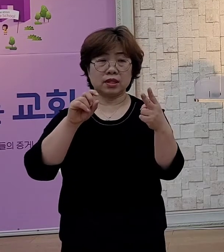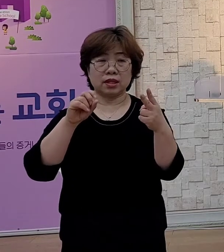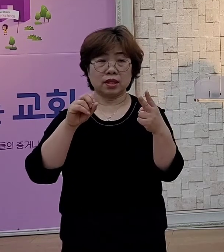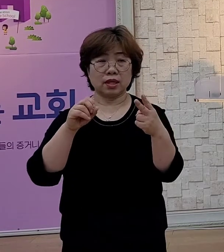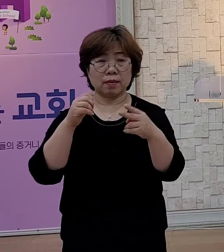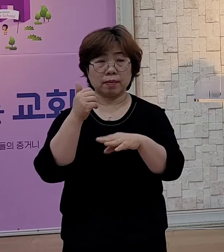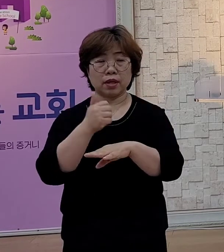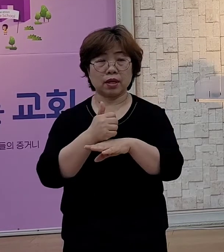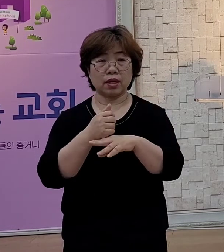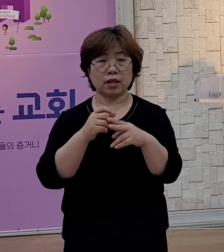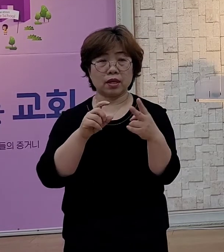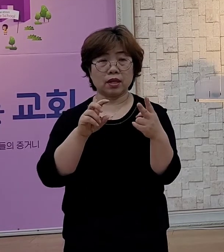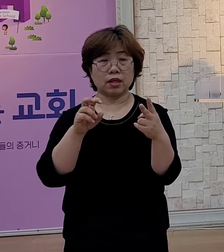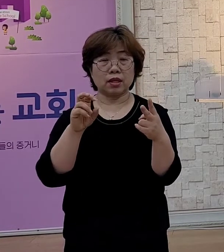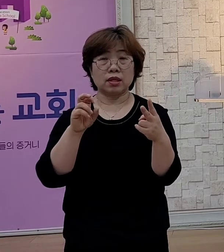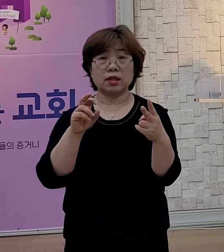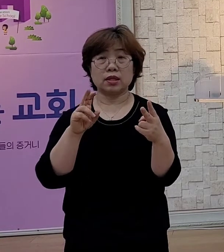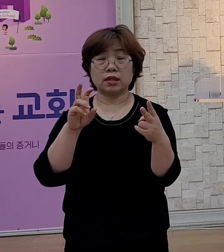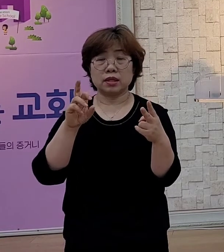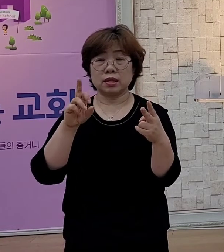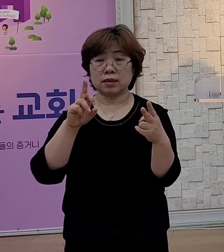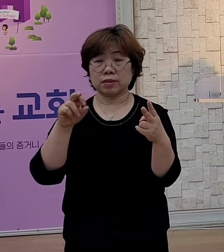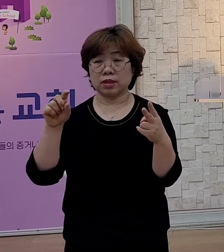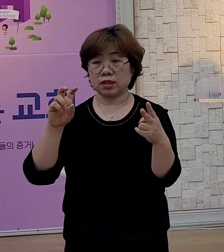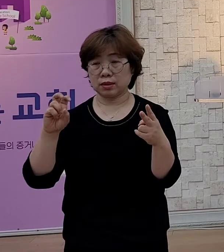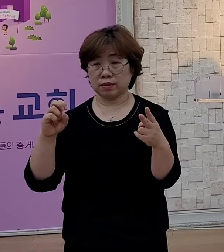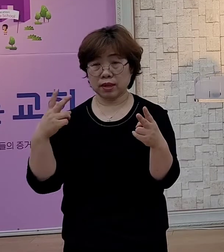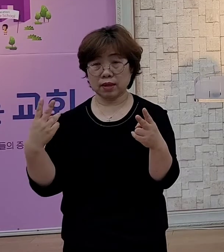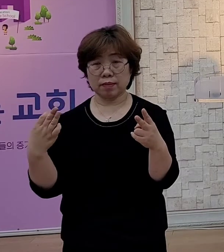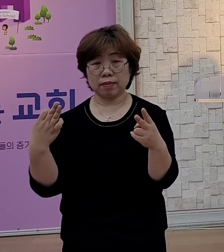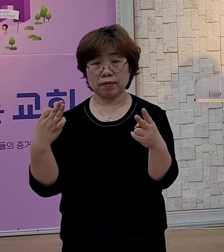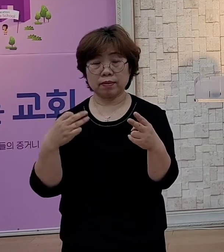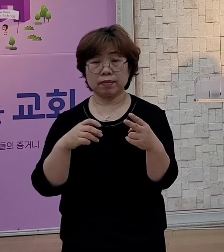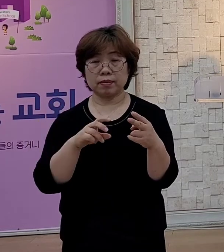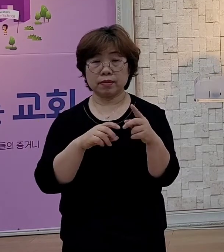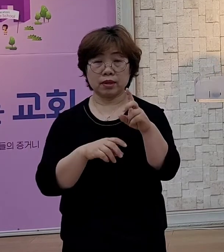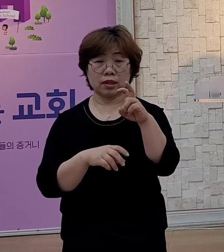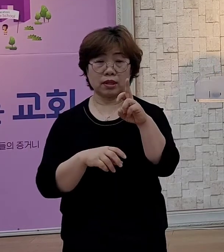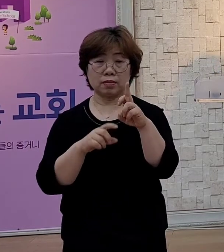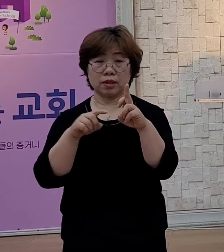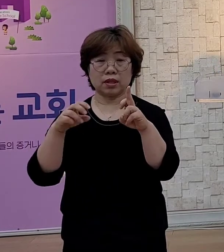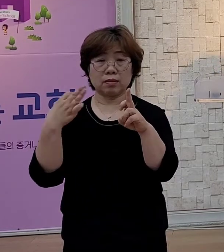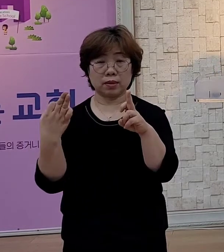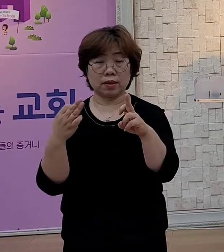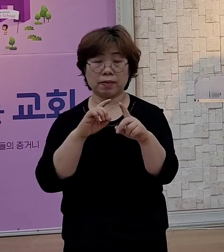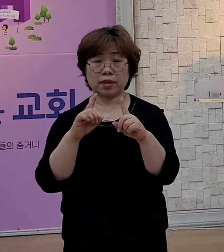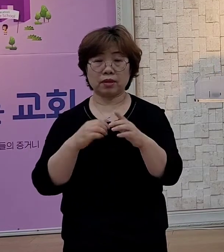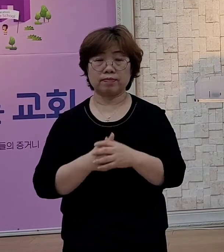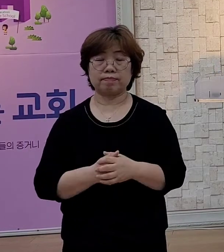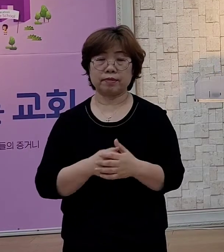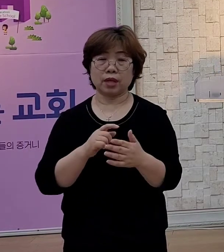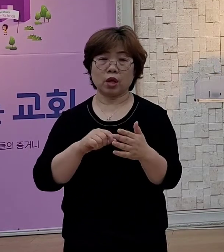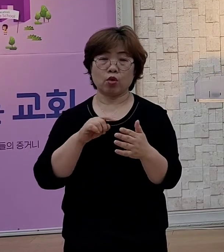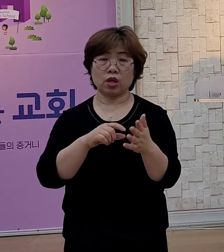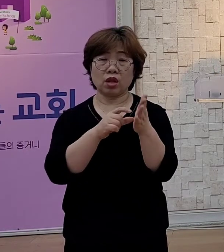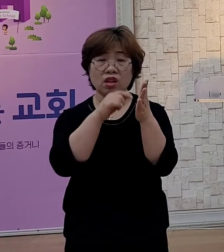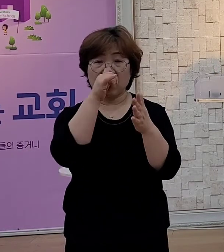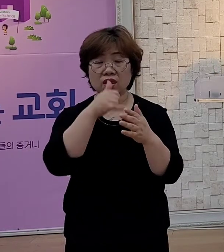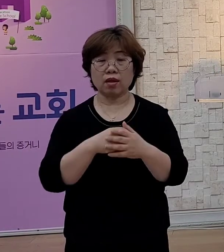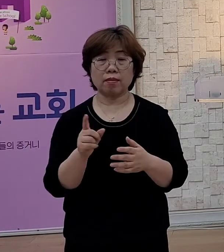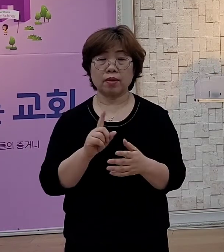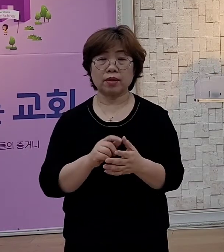차별하지 않을 수 있는가? 12절, 13절 얘기인데, 여러분, 오늘 한 가지 예를